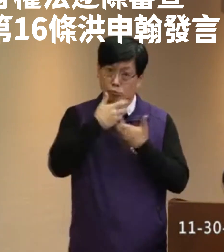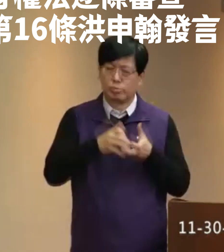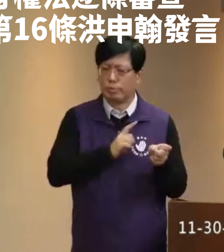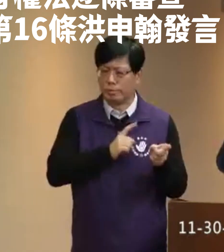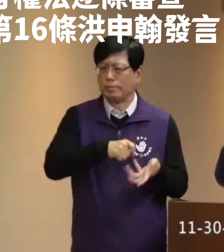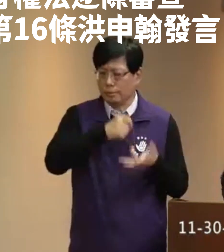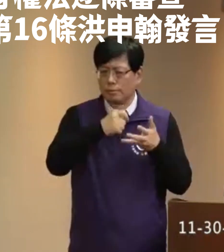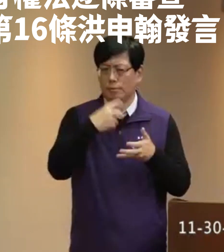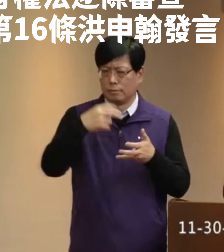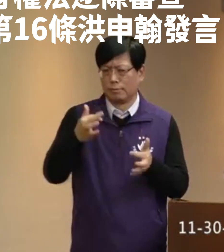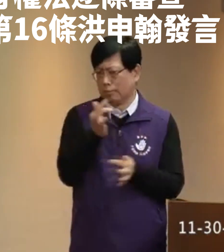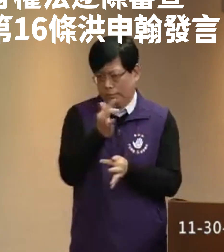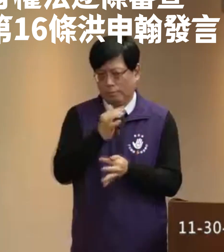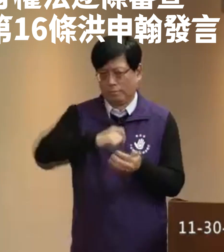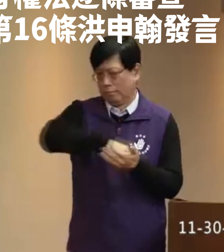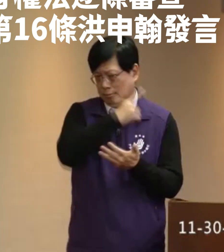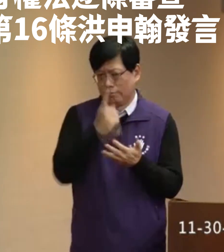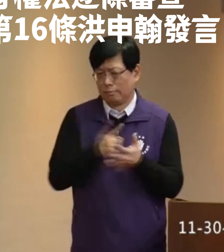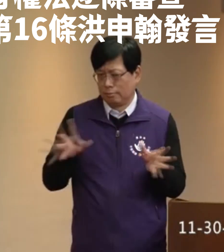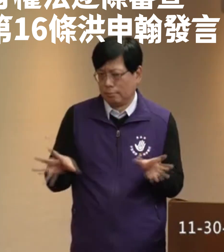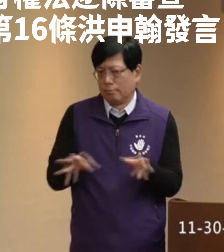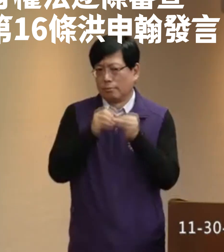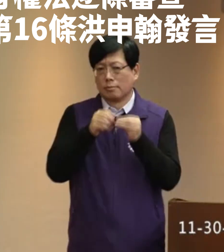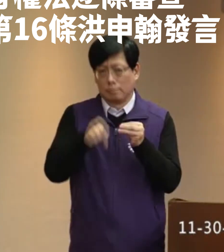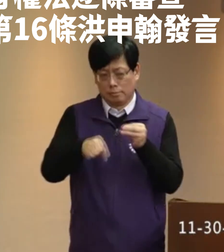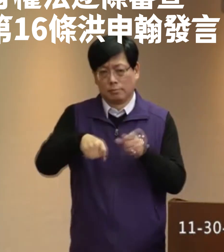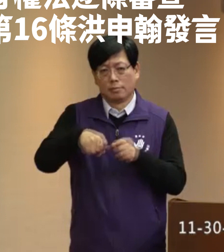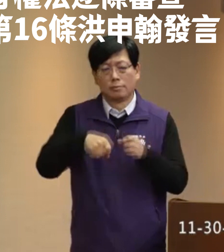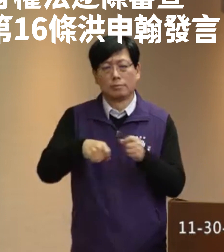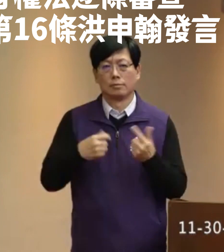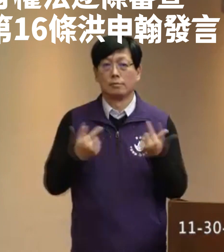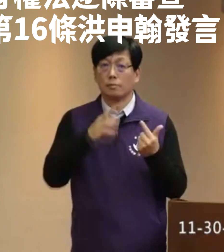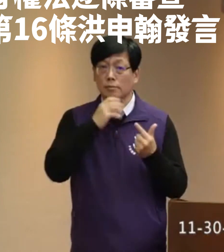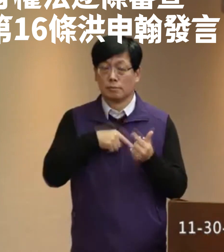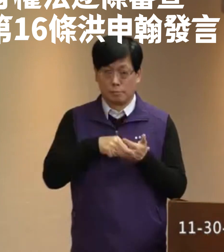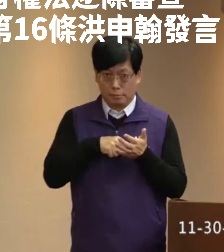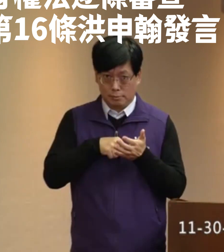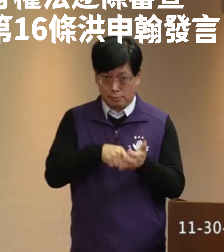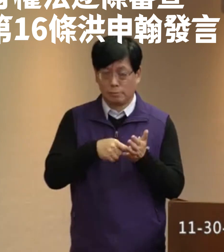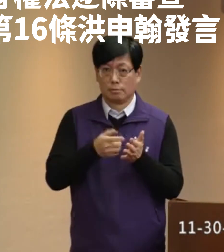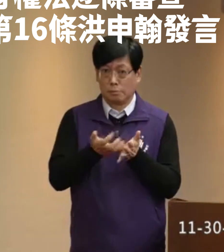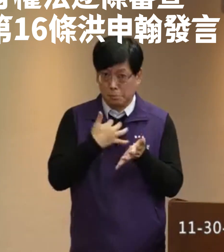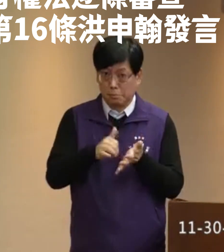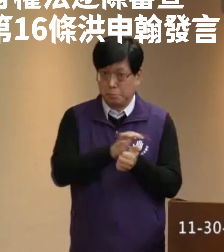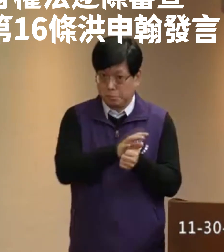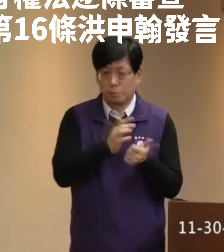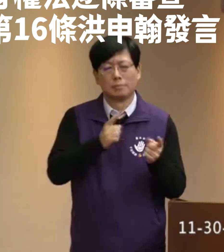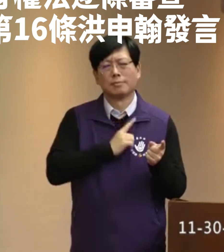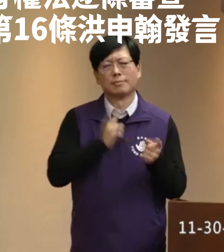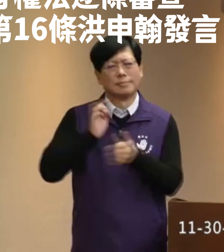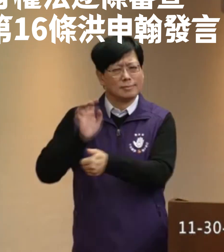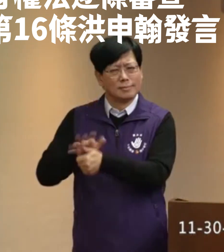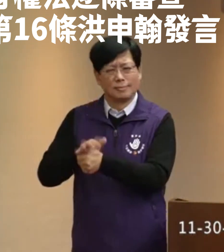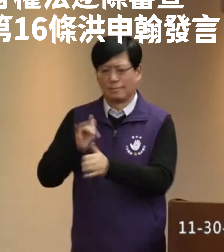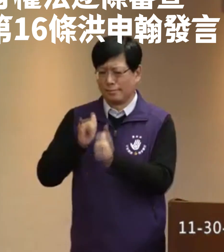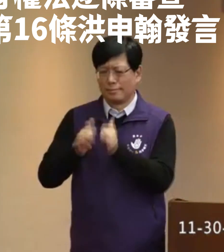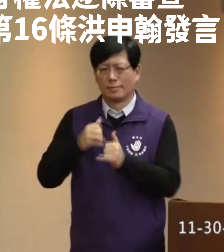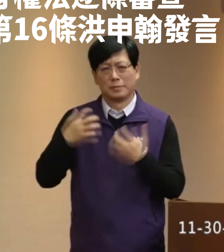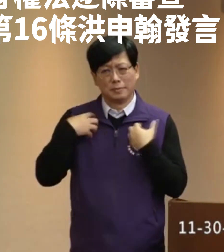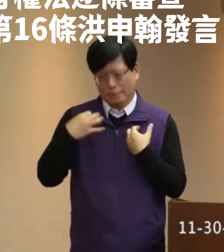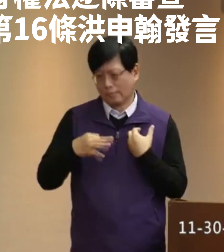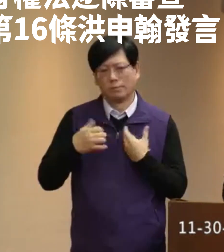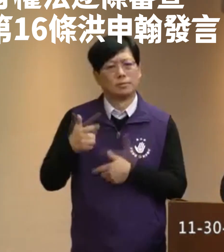出一个更完整的整合性的计划，包括编列资源。我编列资源的意思不是要你帮民间单位负